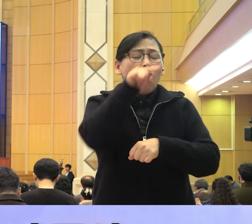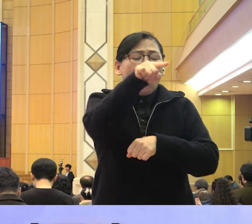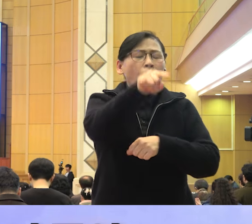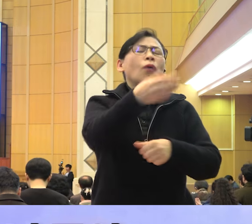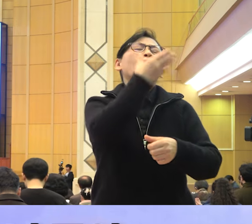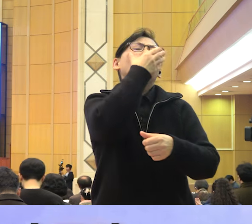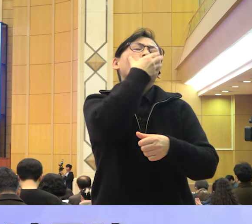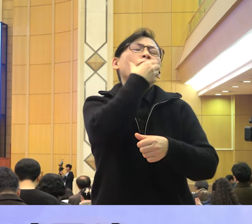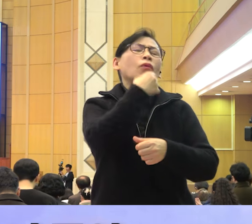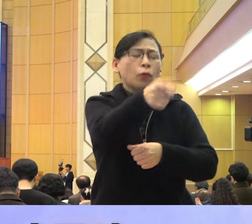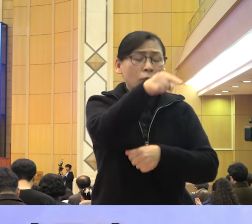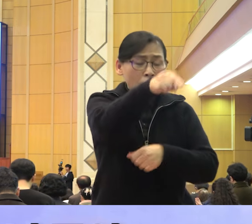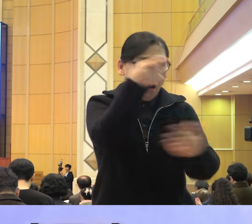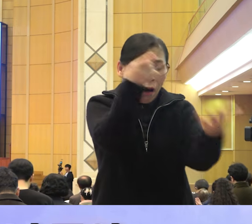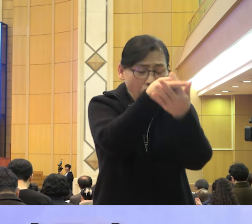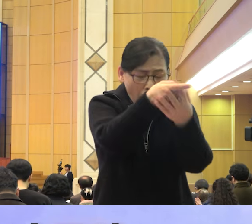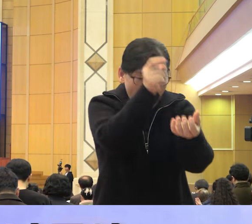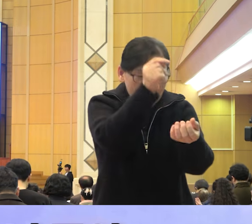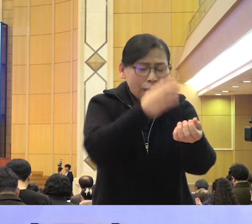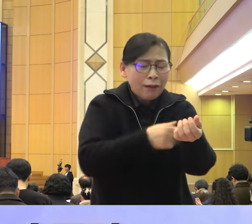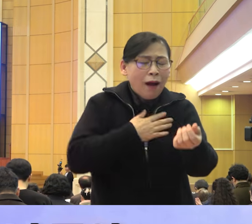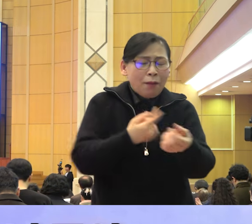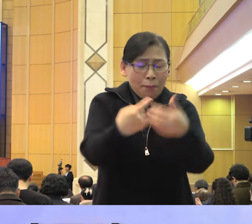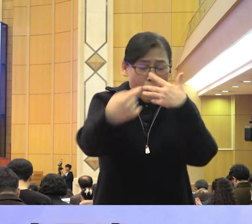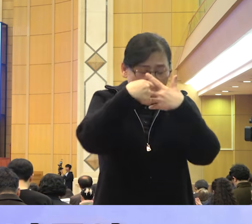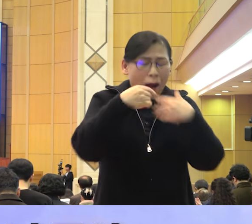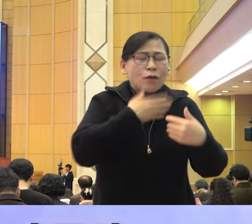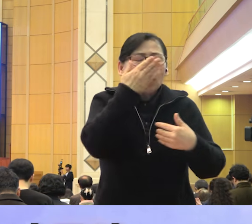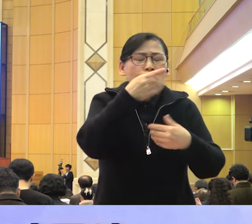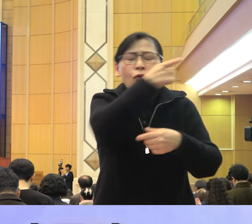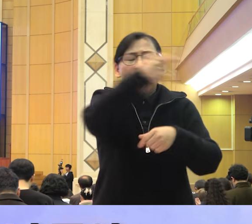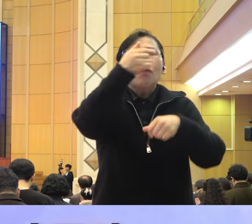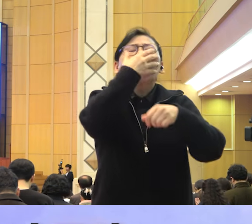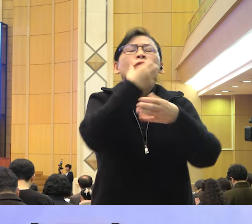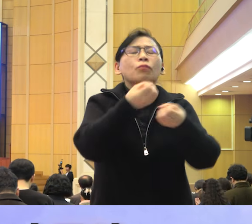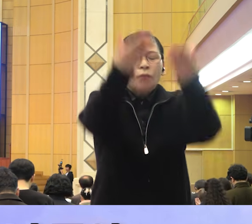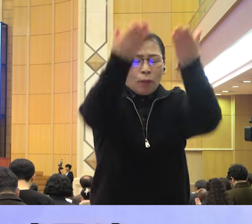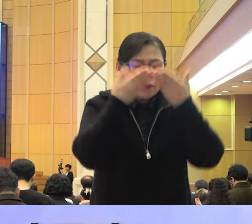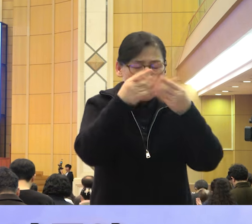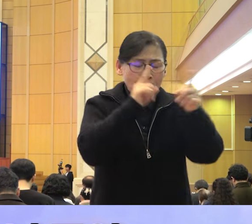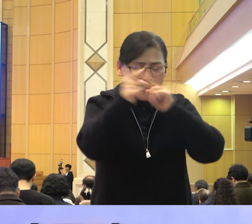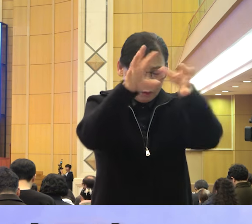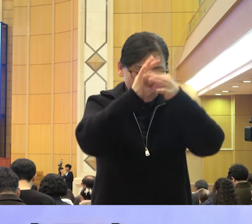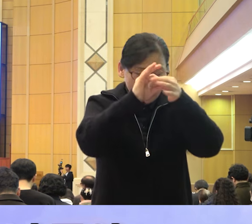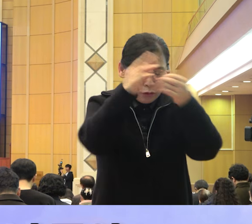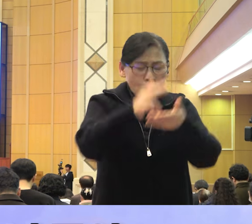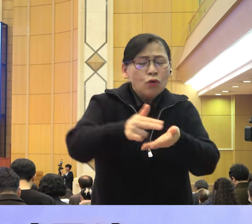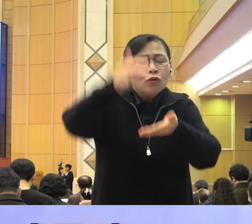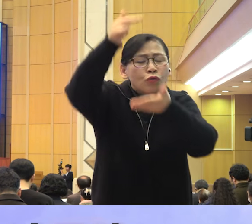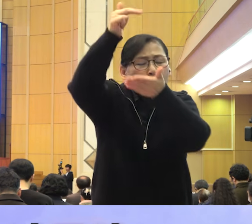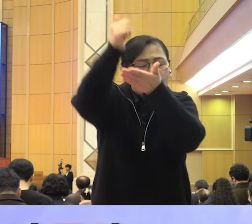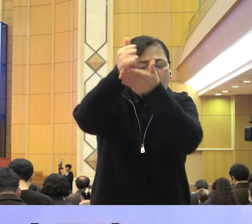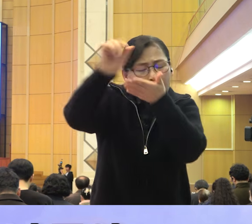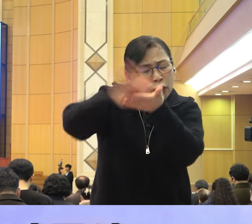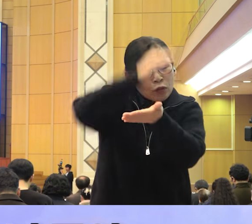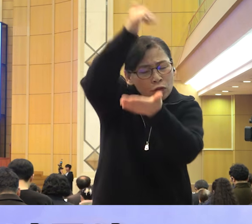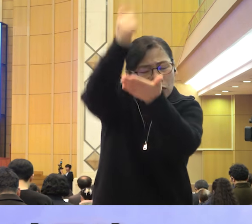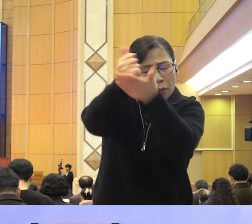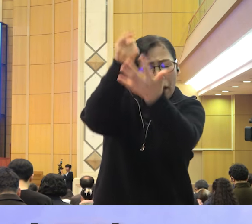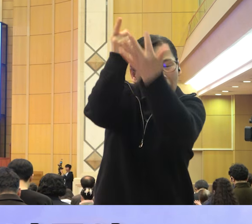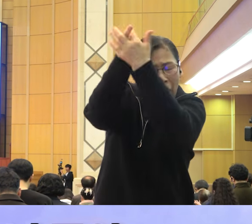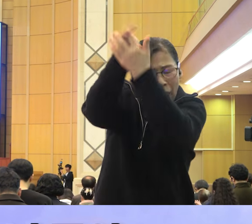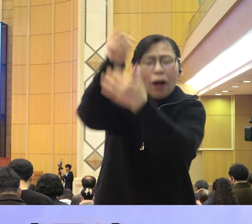시몬아, 네가 복이 있도다. 오늘 말씀을 통해서 주님이